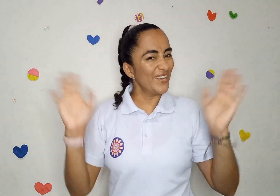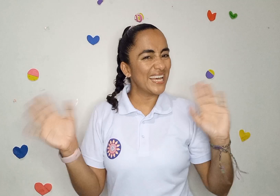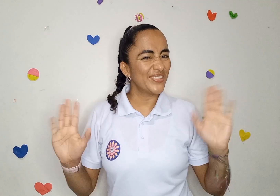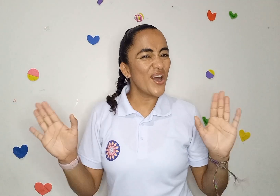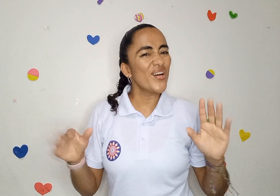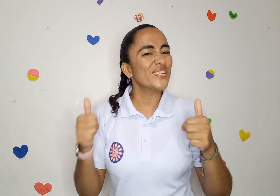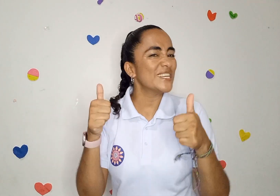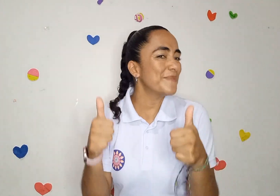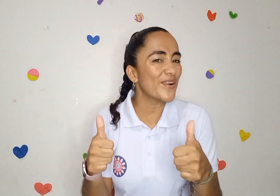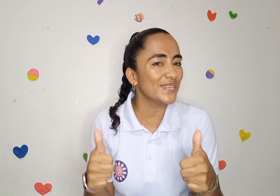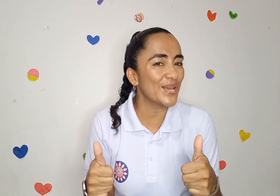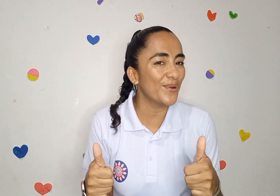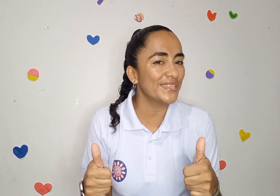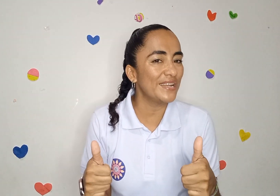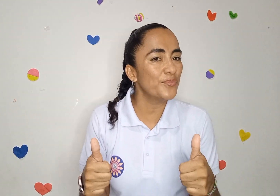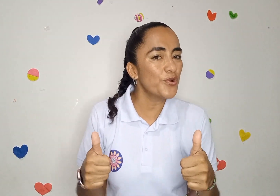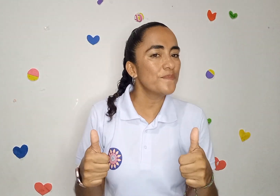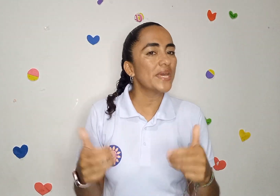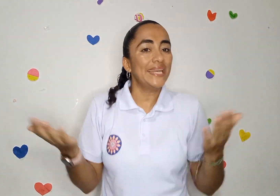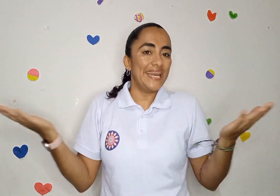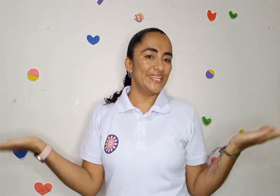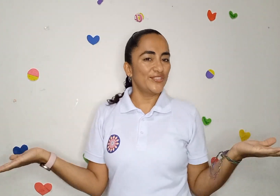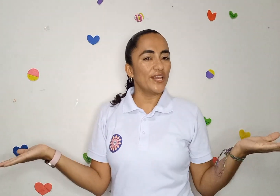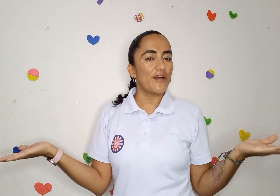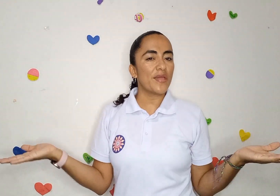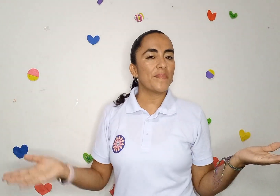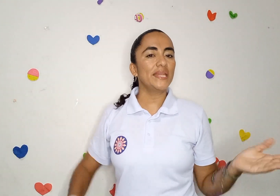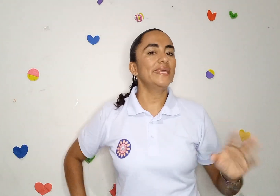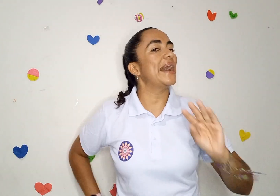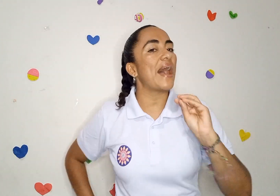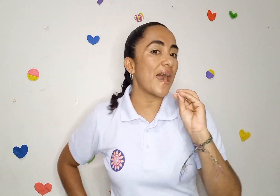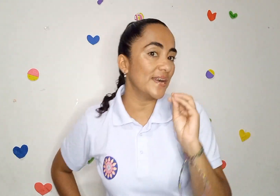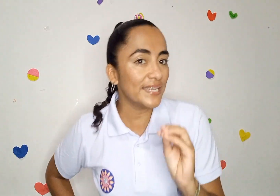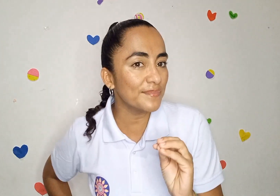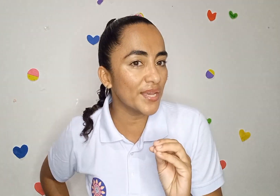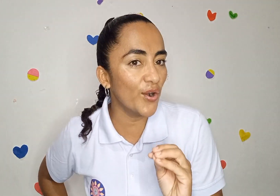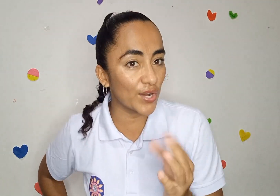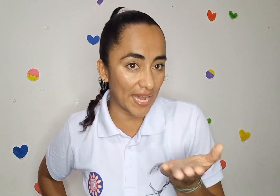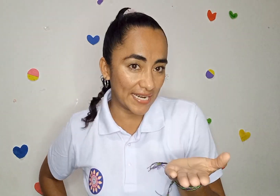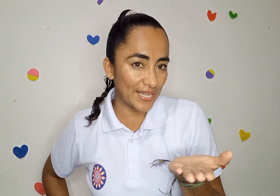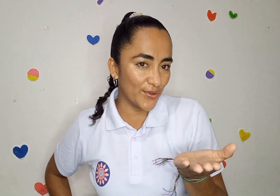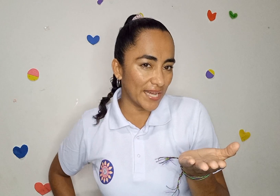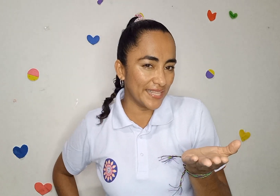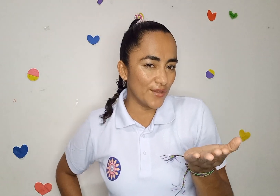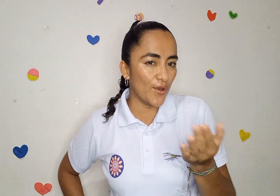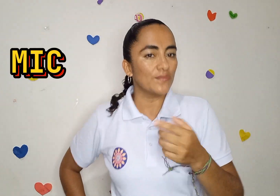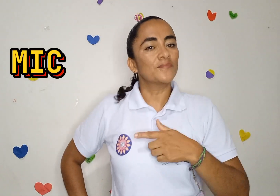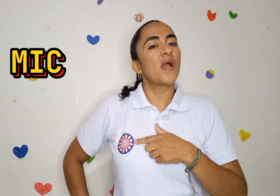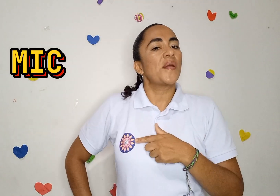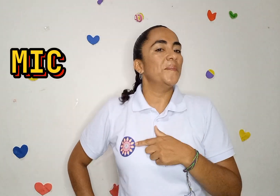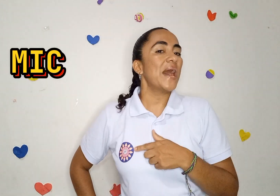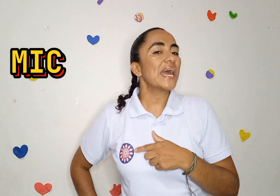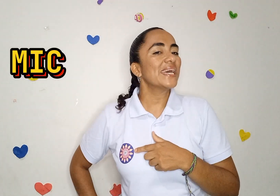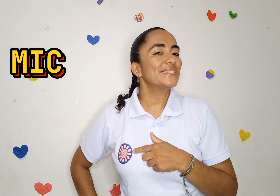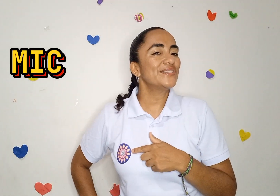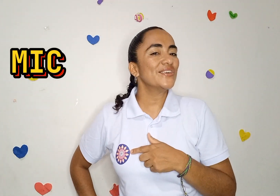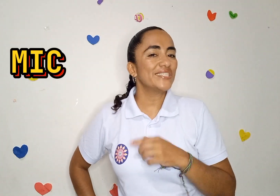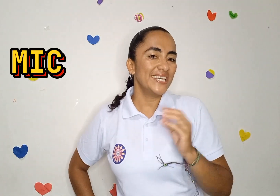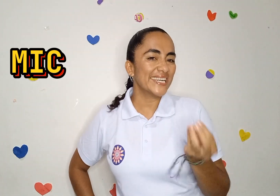Hola a todos, espero que se encuentren muy bien. Les doy la bienvenida a el mejor canal educativo, Maestros